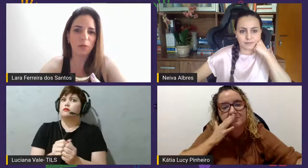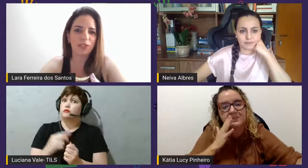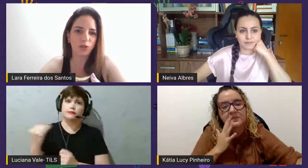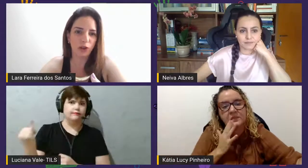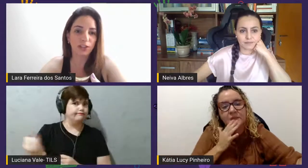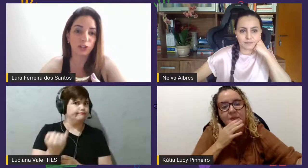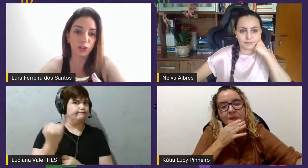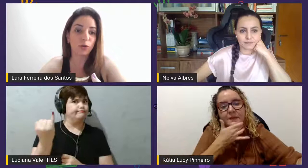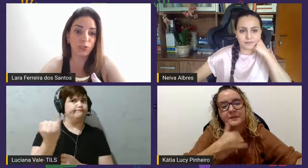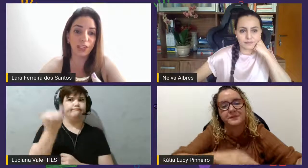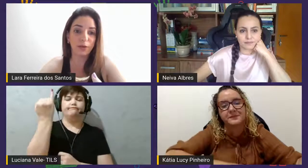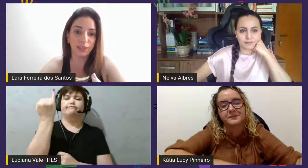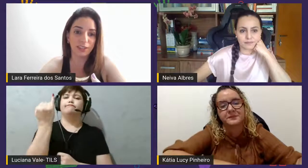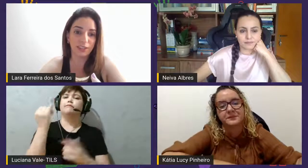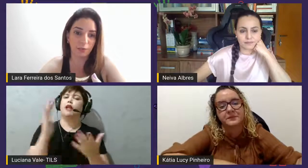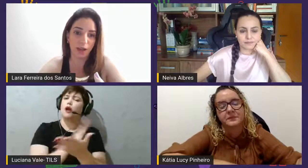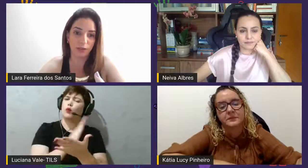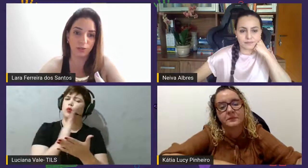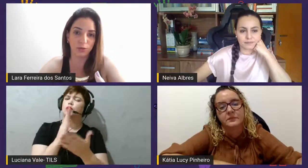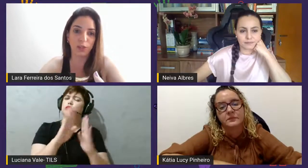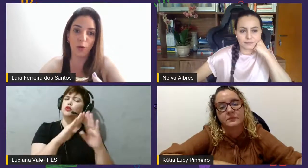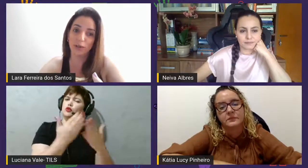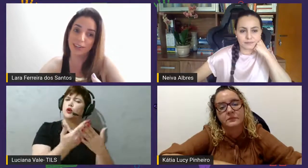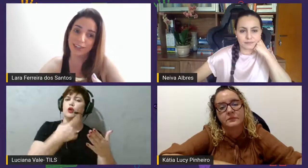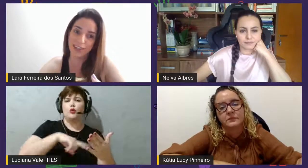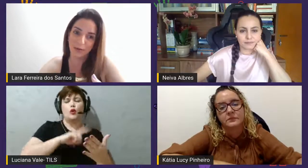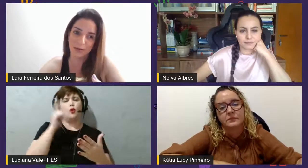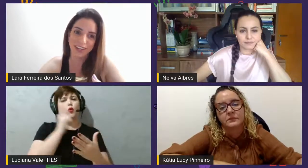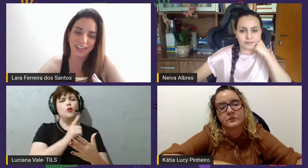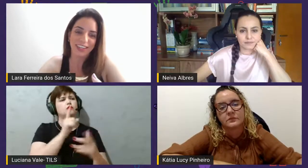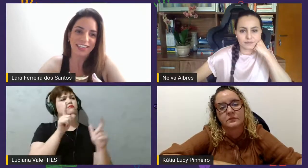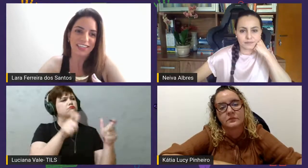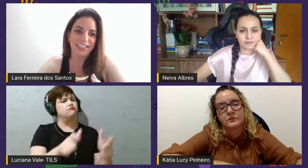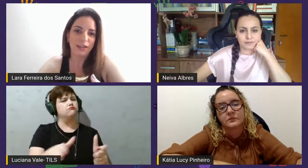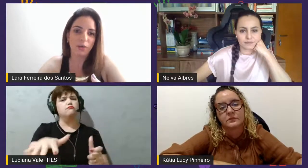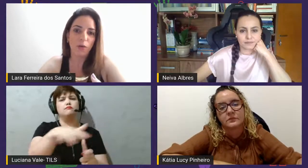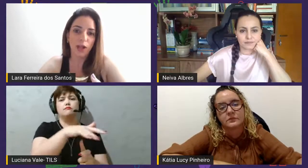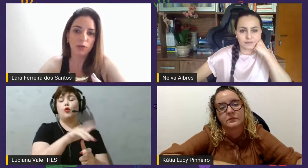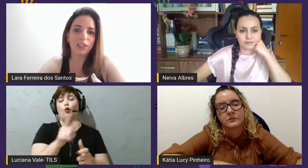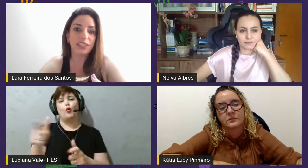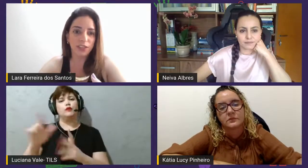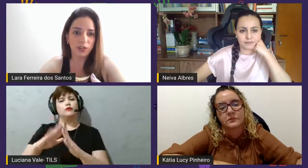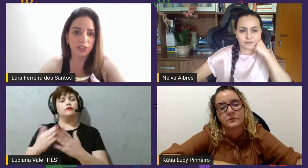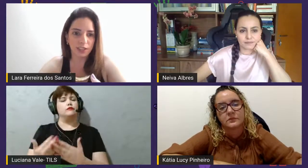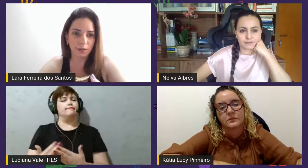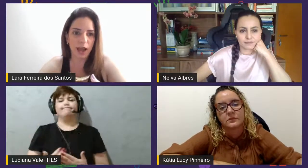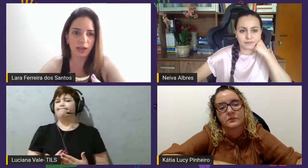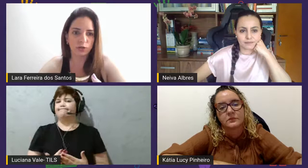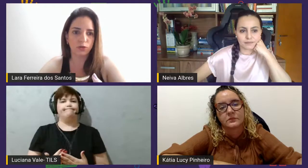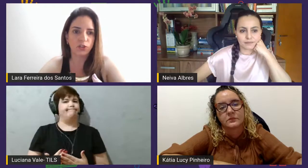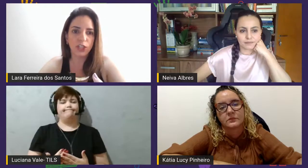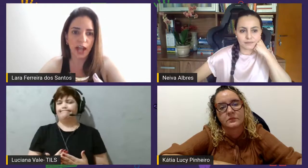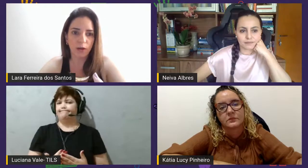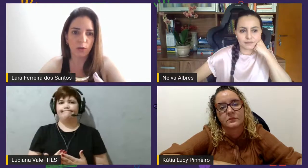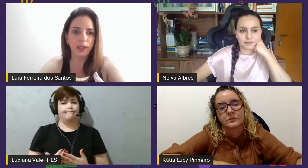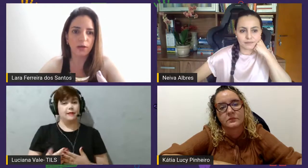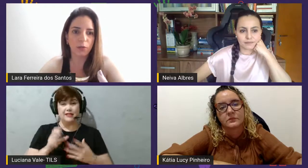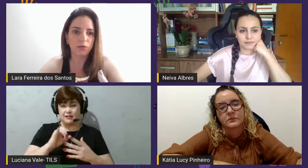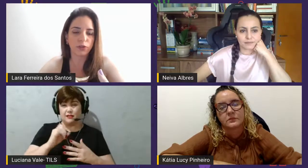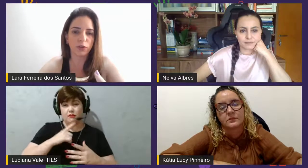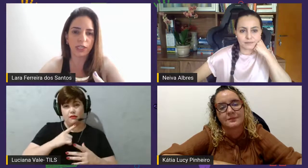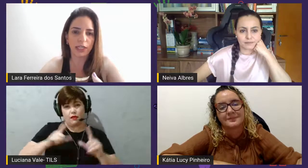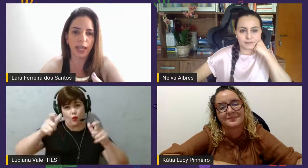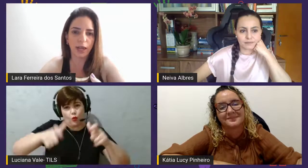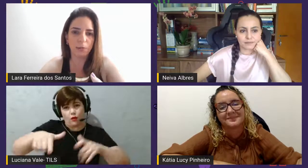Em algumas escolas a gente conseguiu esses espaços, em outras não. Então, quando existe esse espaço de diálogo